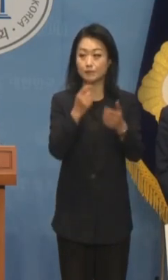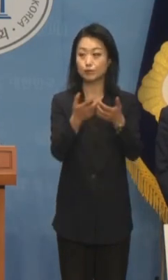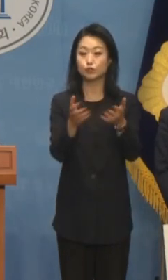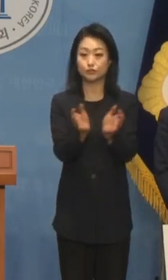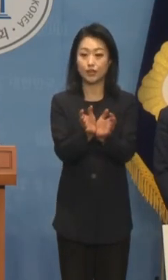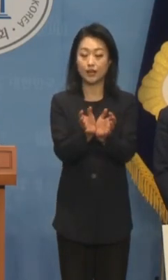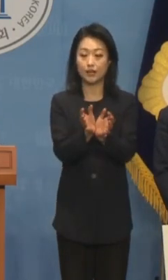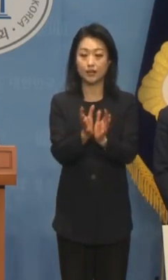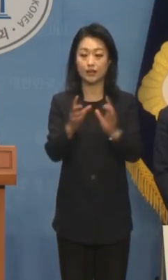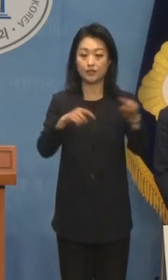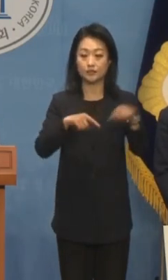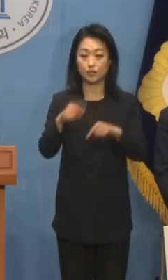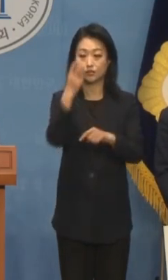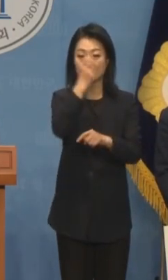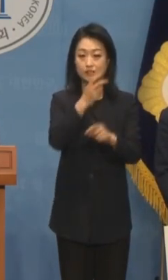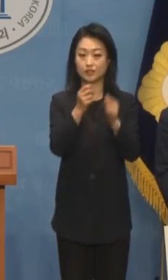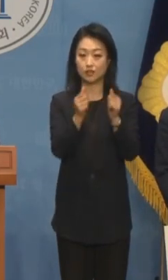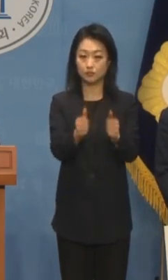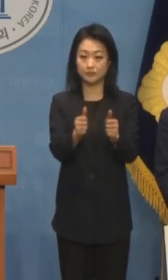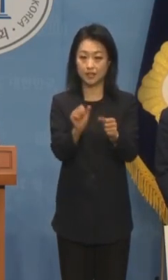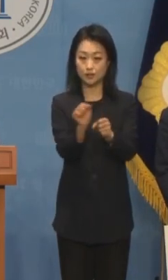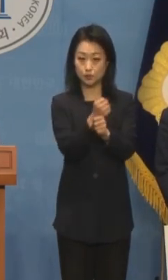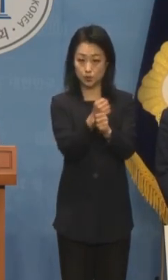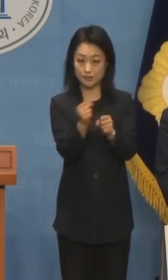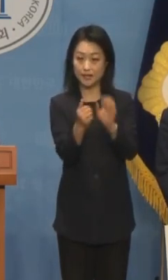더불어민주당의 정치검찰